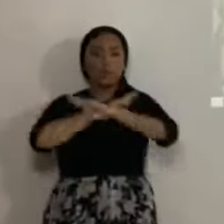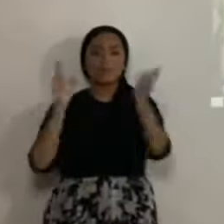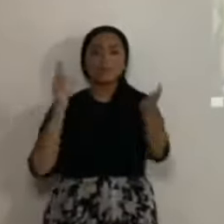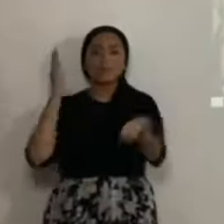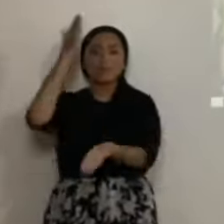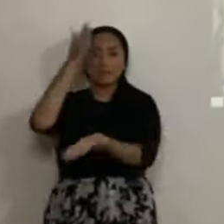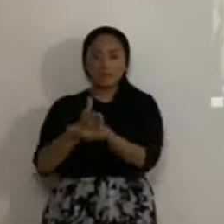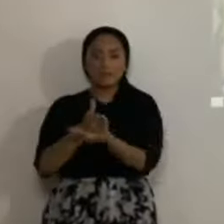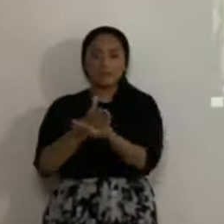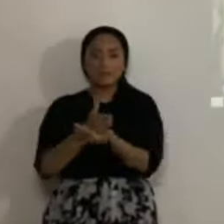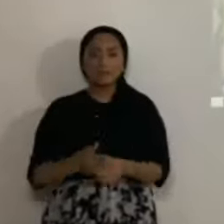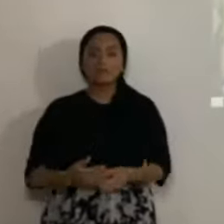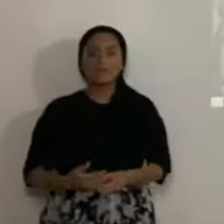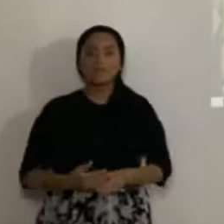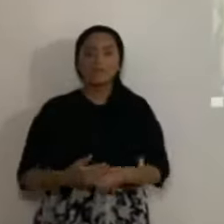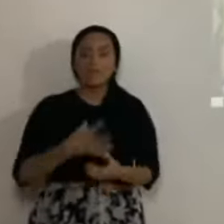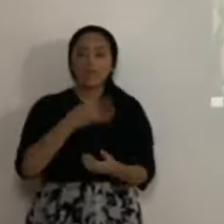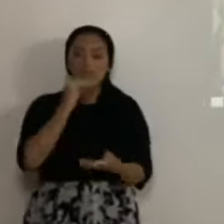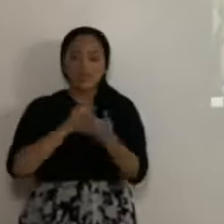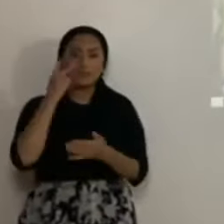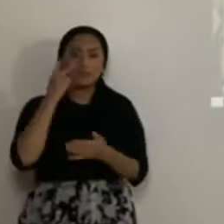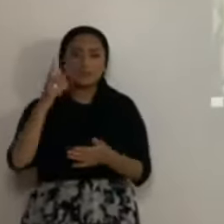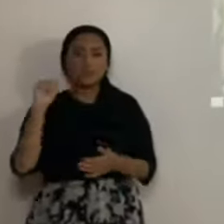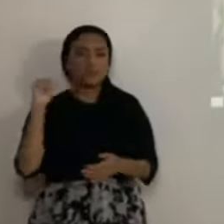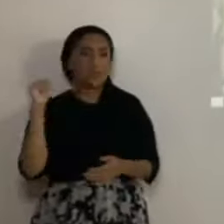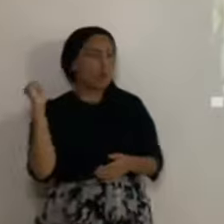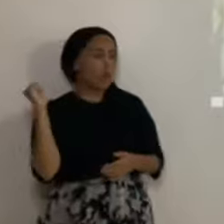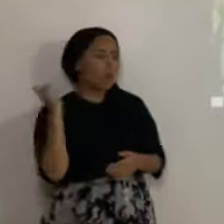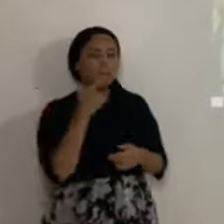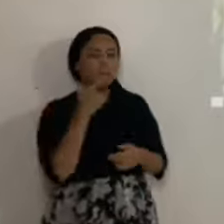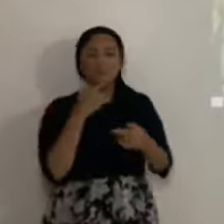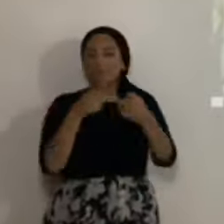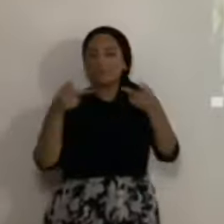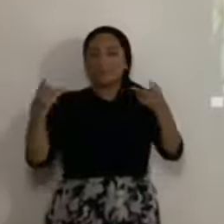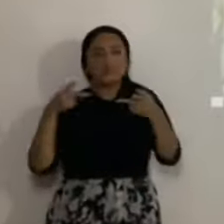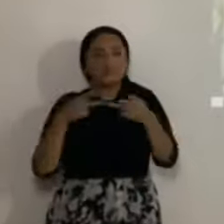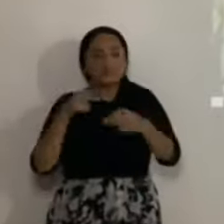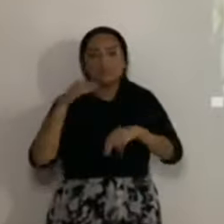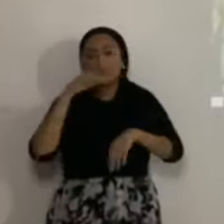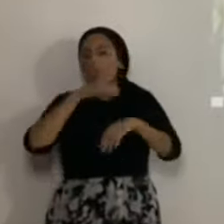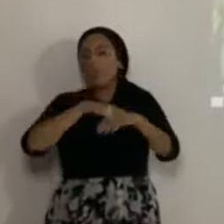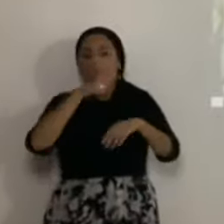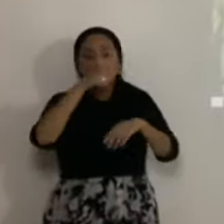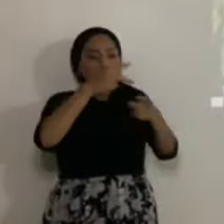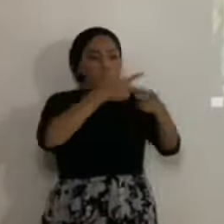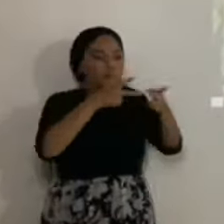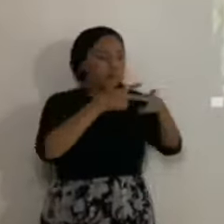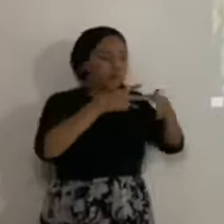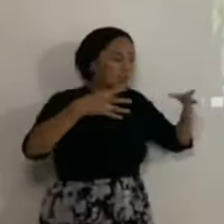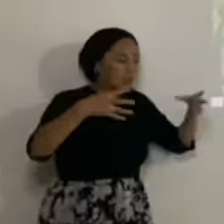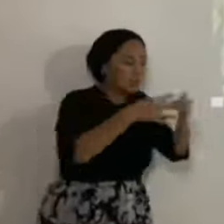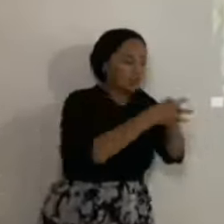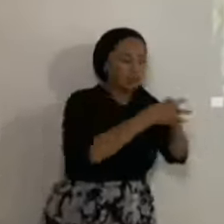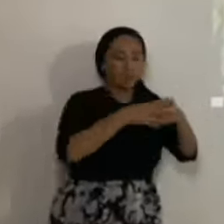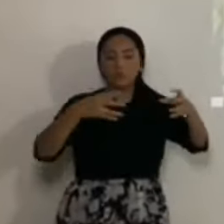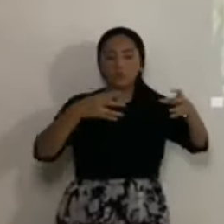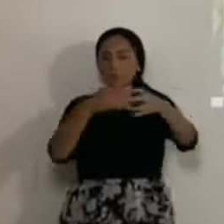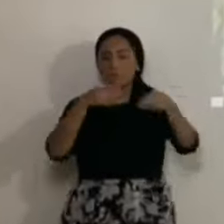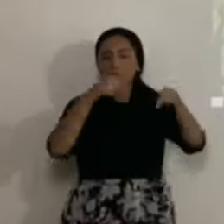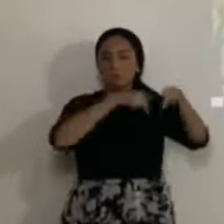llegado y eso se ve en todas las esferas sociales, en el club social fulano, en el club social sultano,